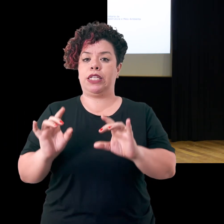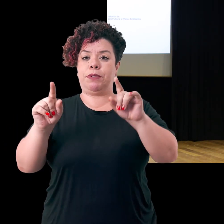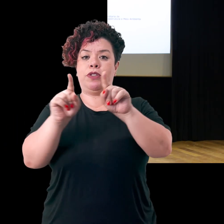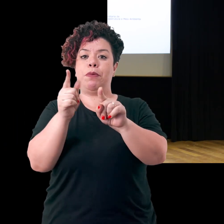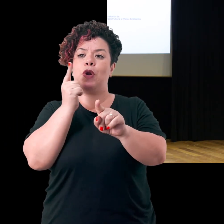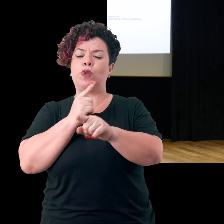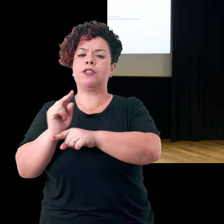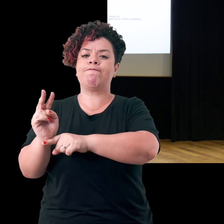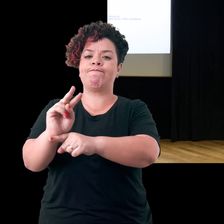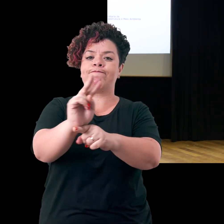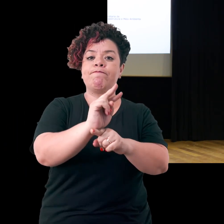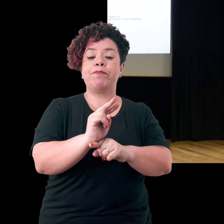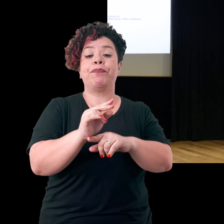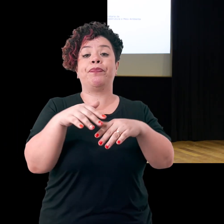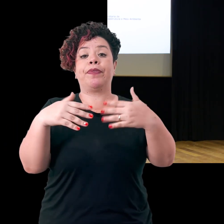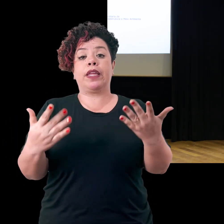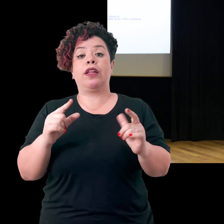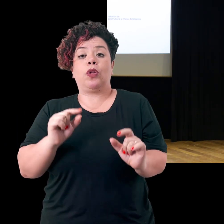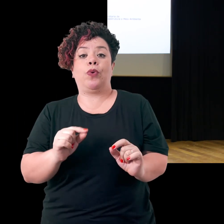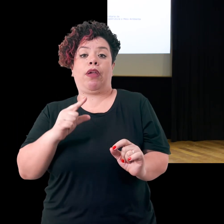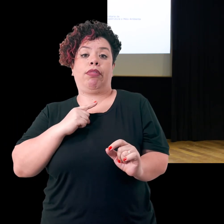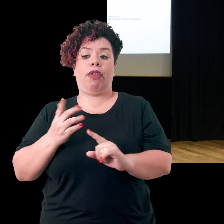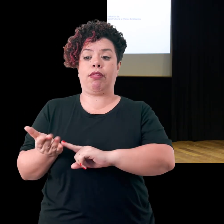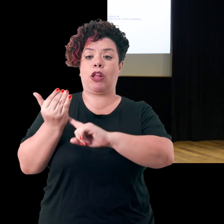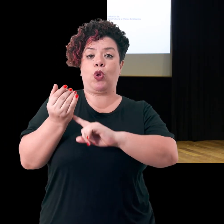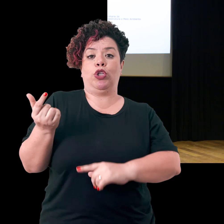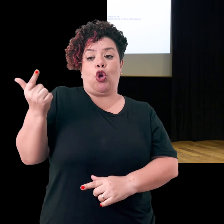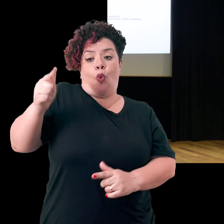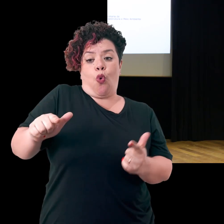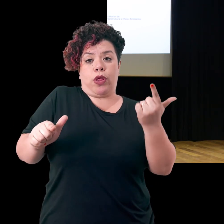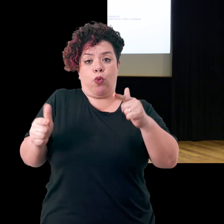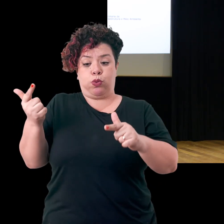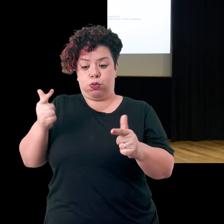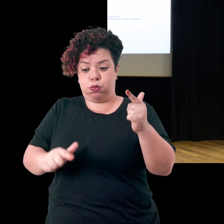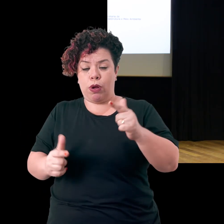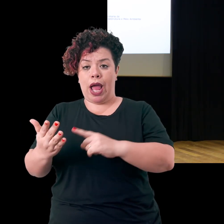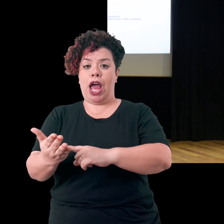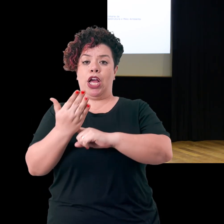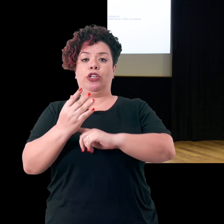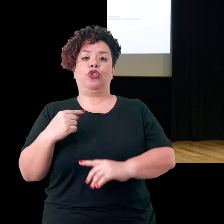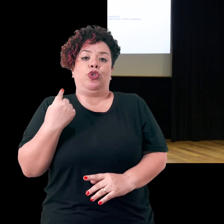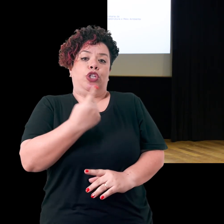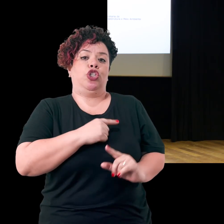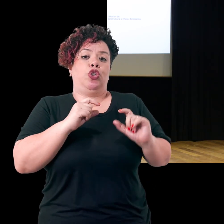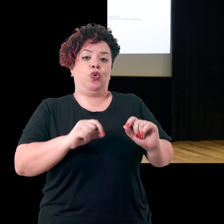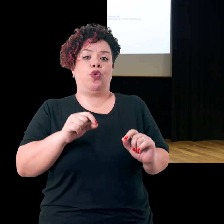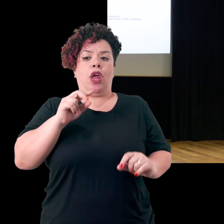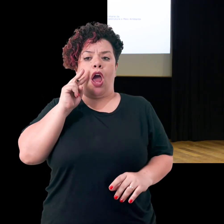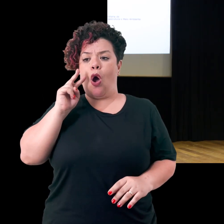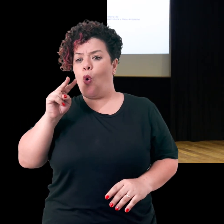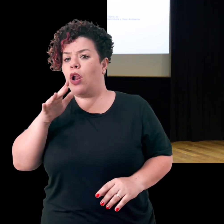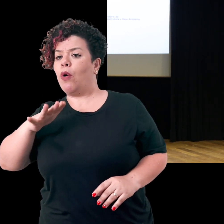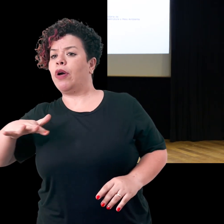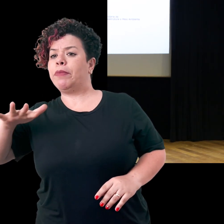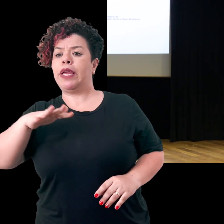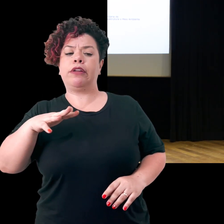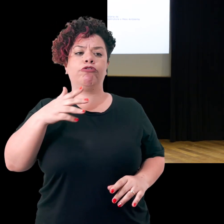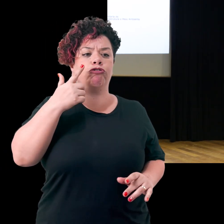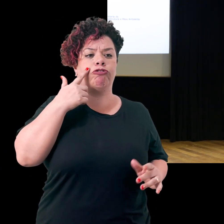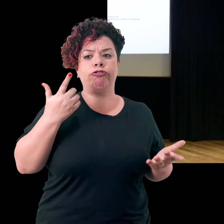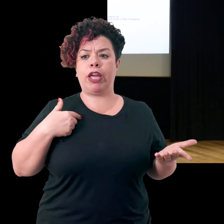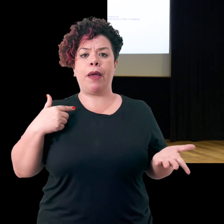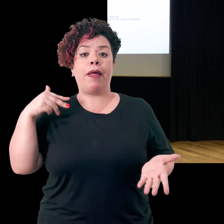a fiscalização. E aí vem, por exemplo, outras tecnologias que ajudam a gente a olhar o ambiente sem estar lá.